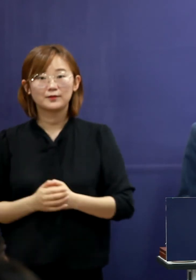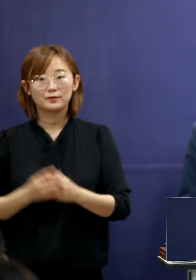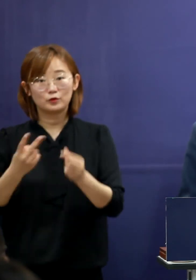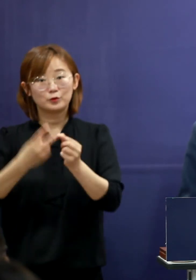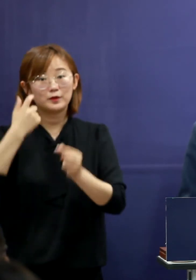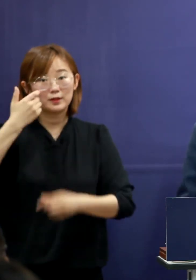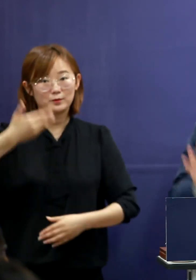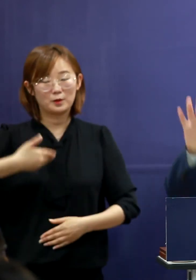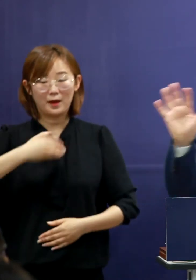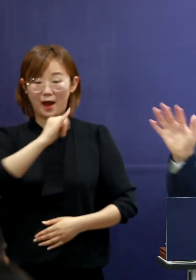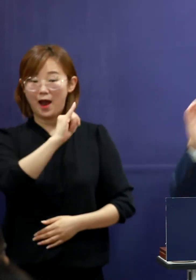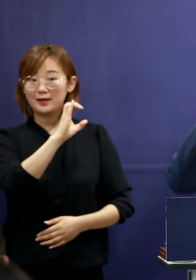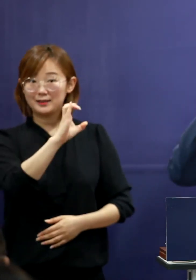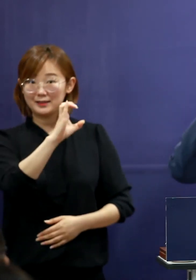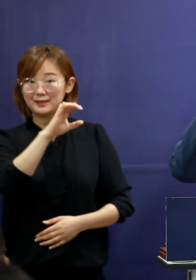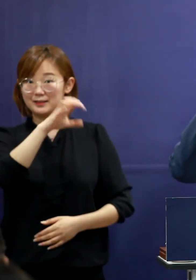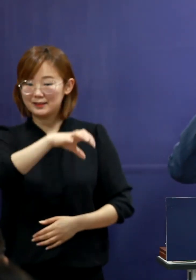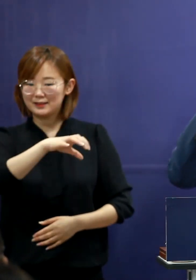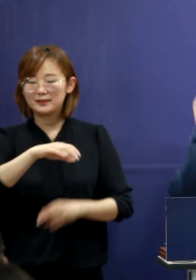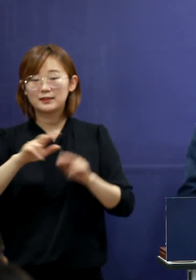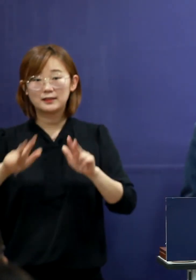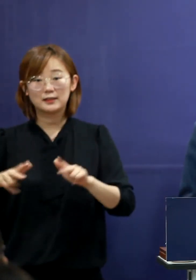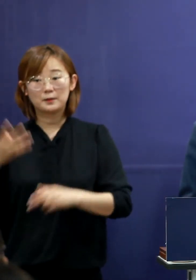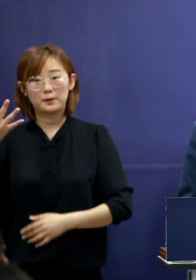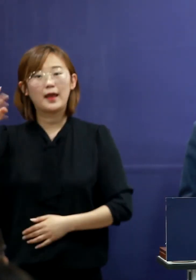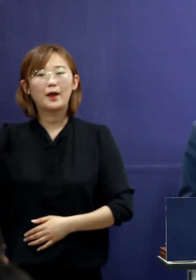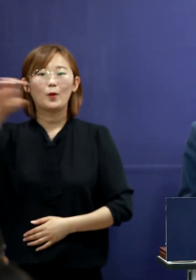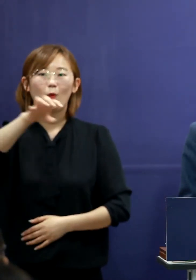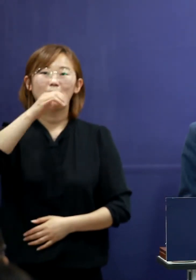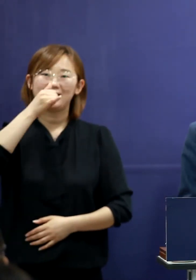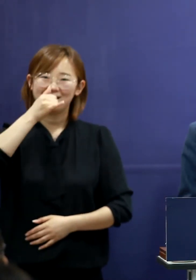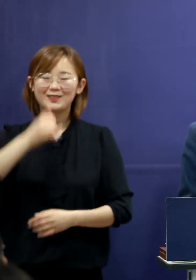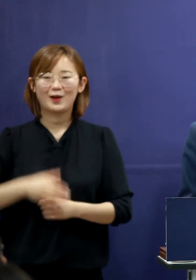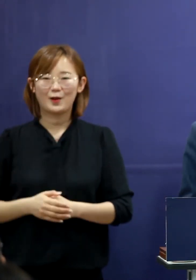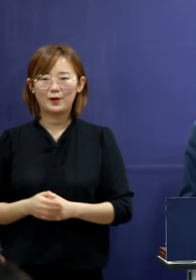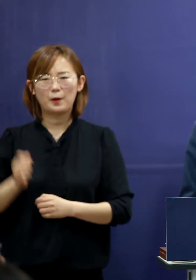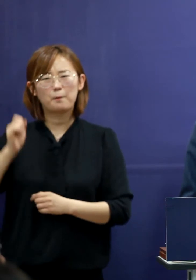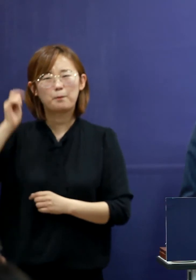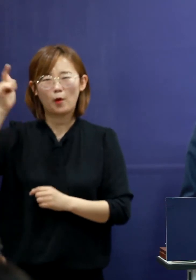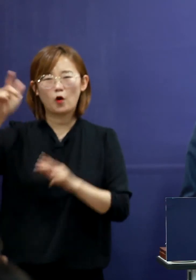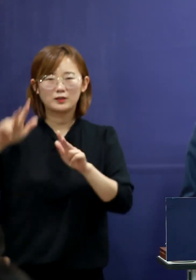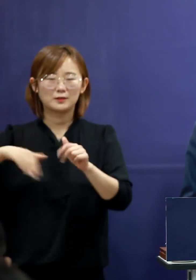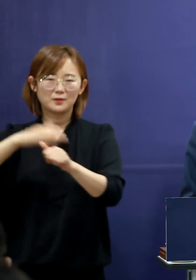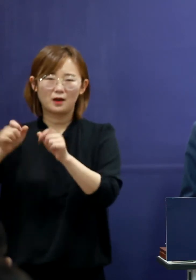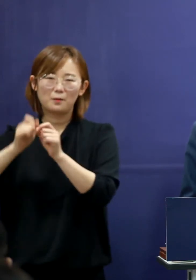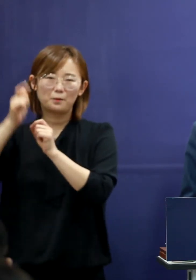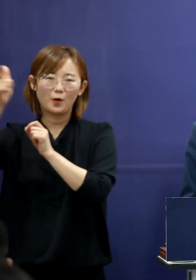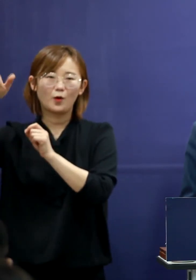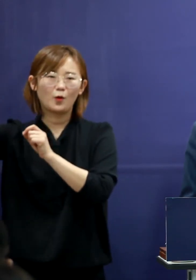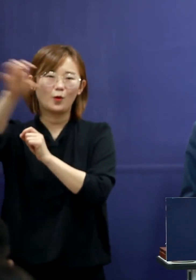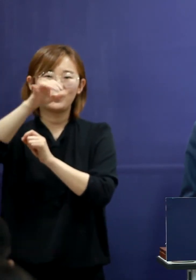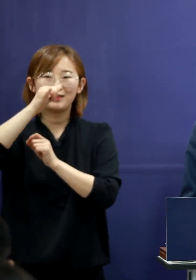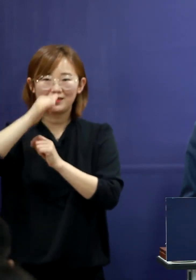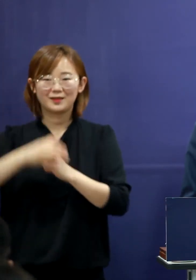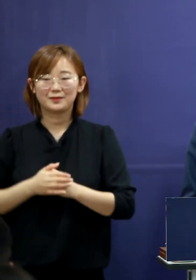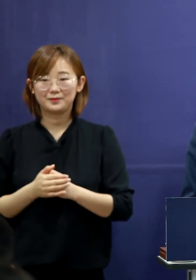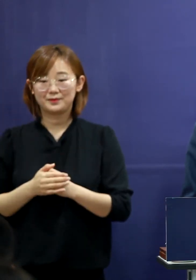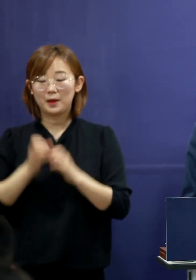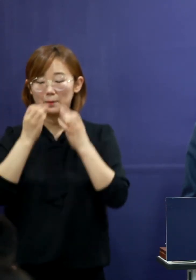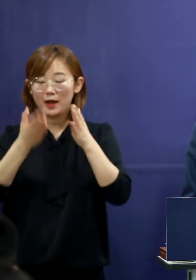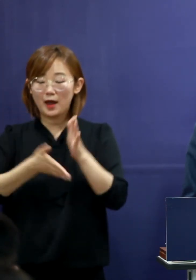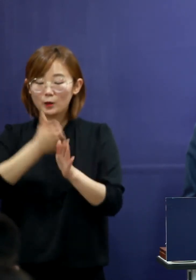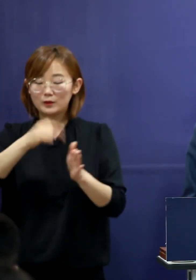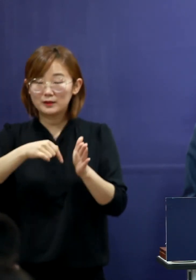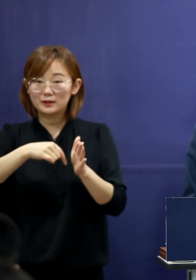고속도로 나들목이 우리 네 군데가 있는데 좀 다들 멀고 그래서 신도시 쪽에서